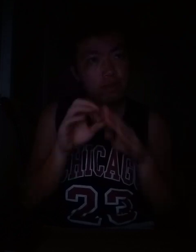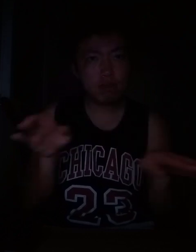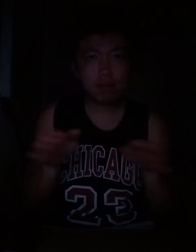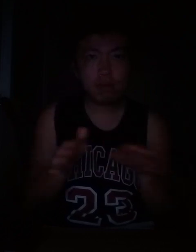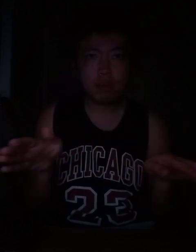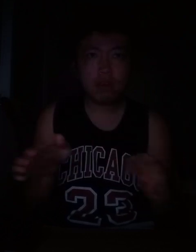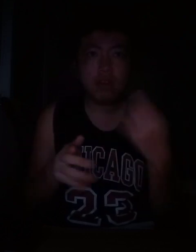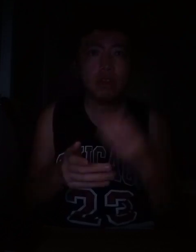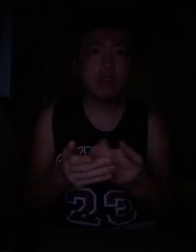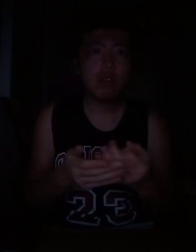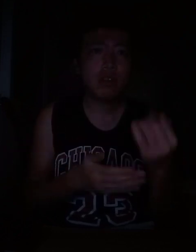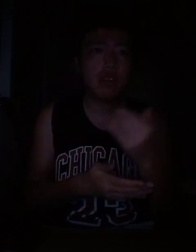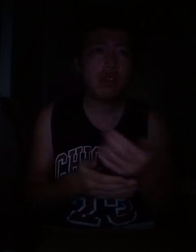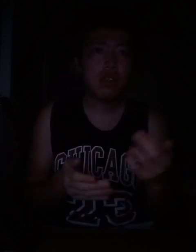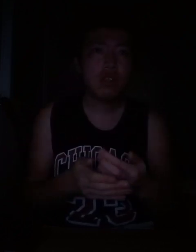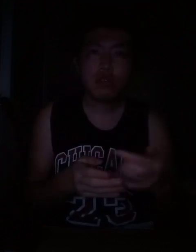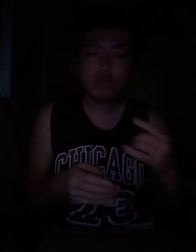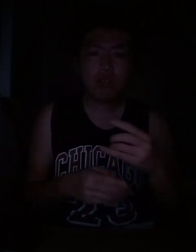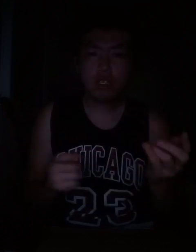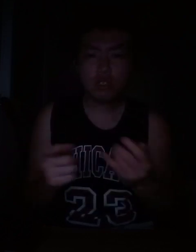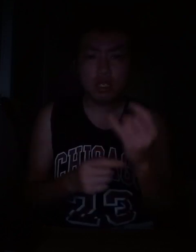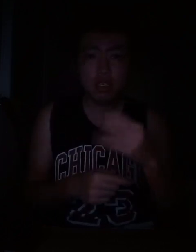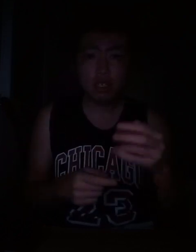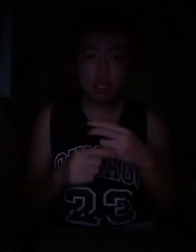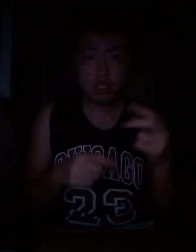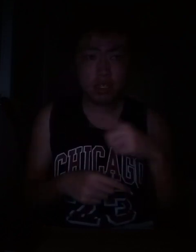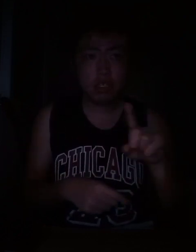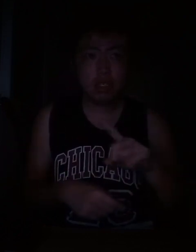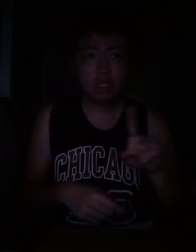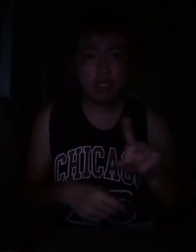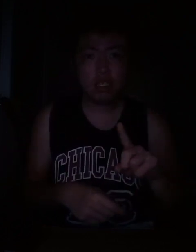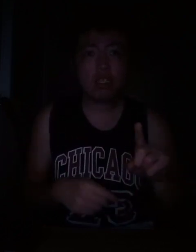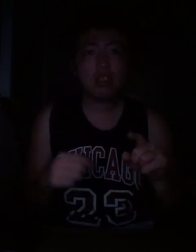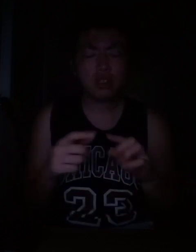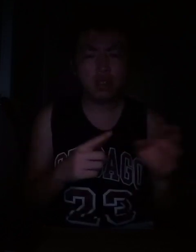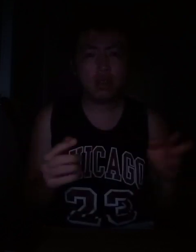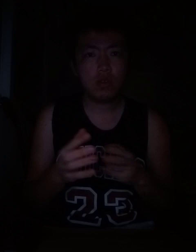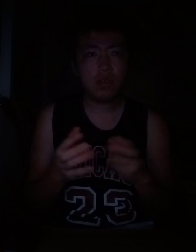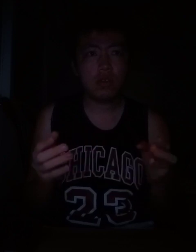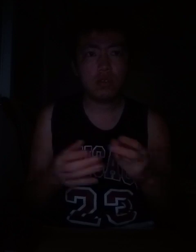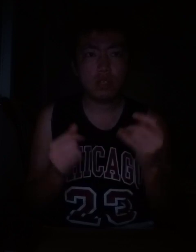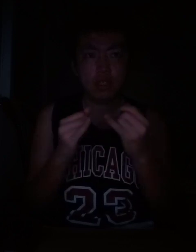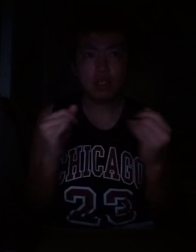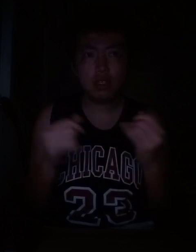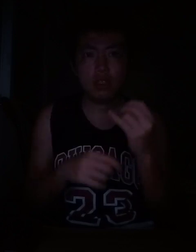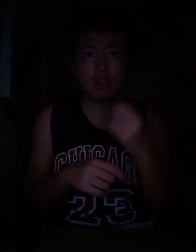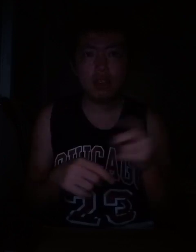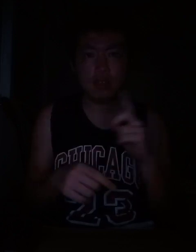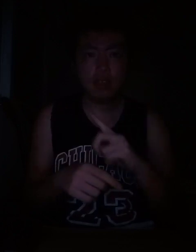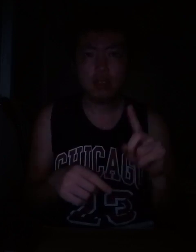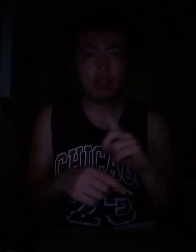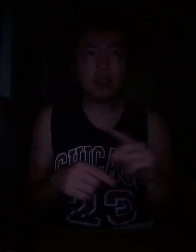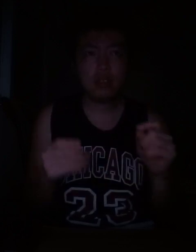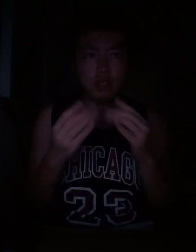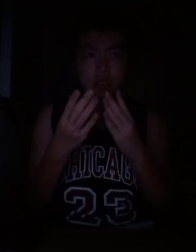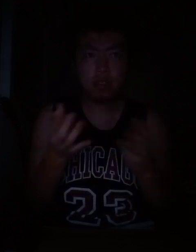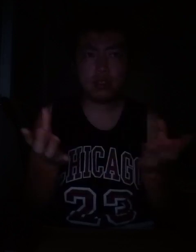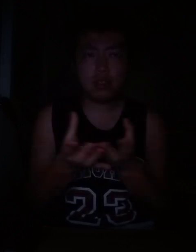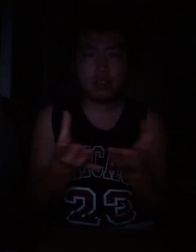리뷰보다는 극한 상황에서 제품이 잘 작동되는지, 오랜 기간 써도 괜찮은지를 확인해주는 체험 영상이